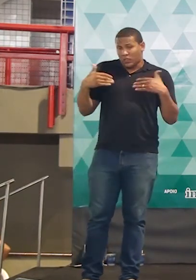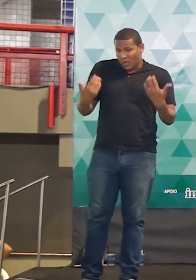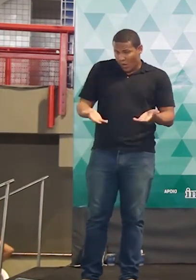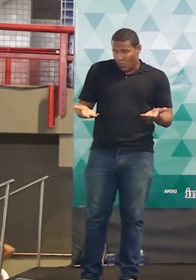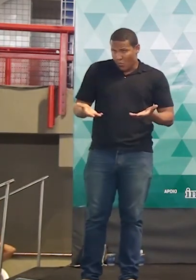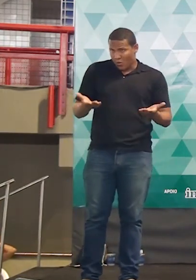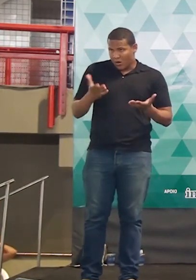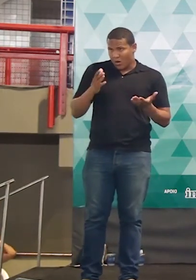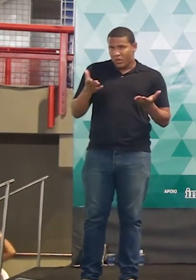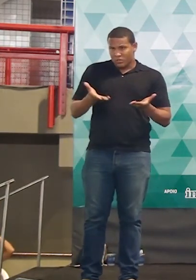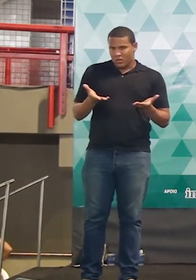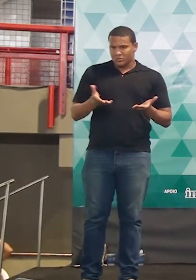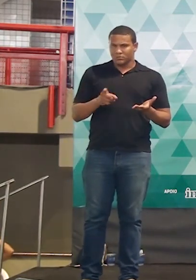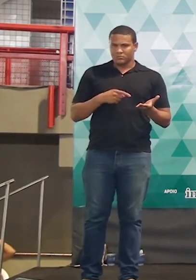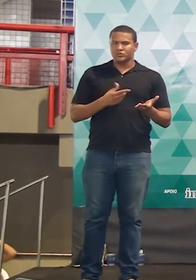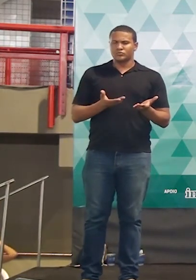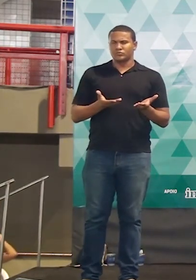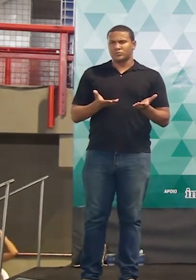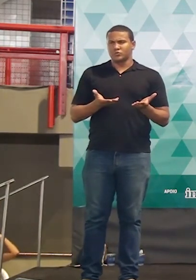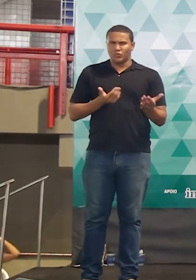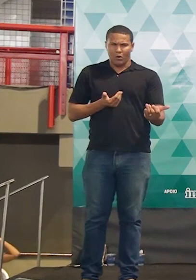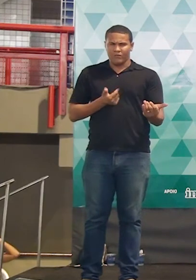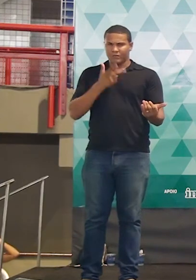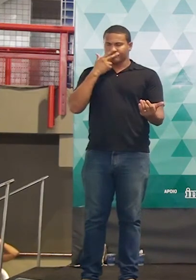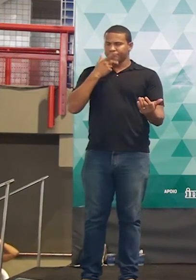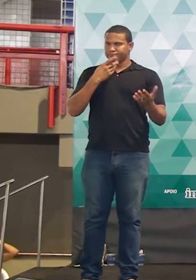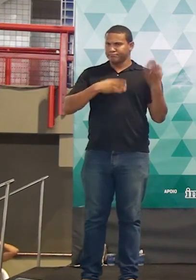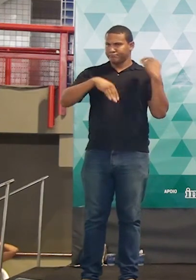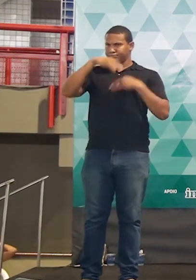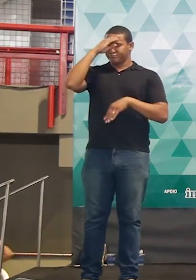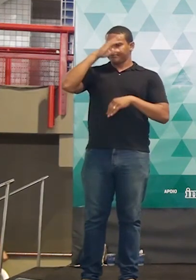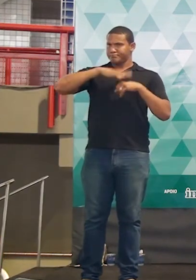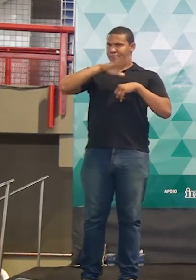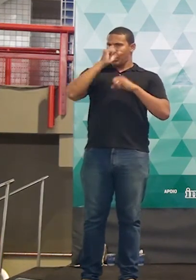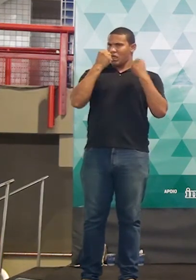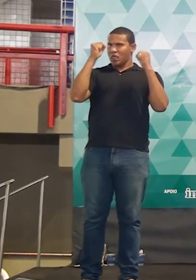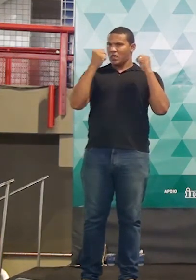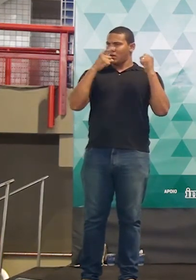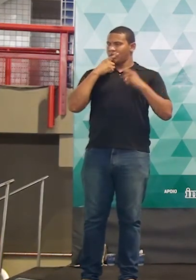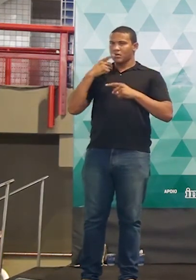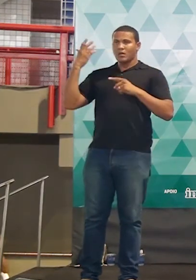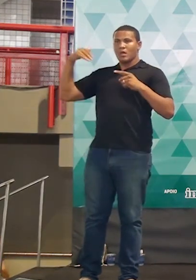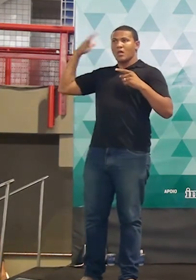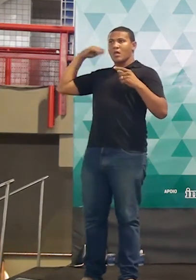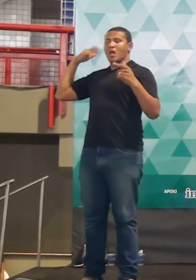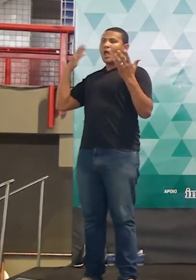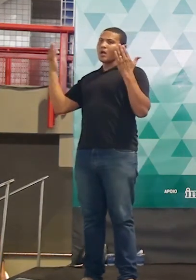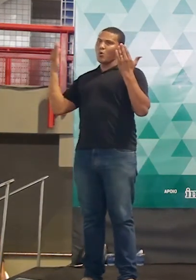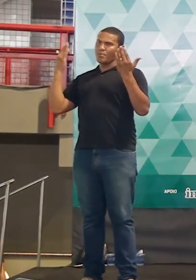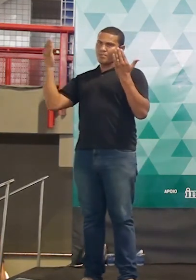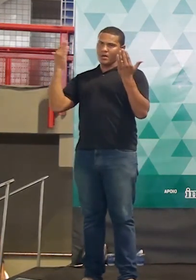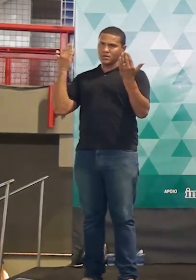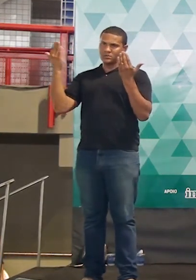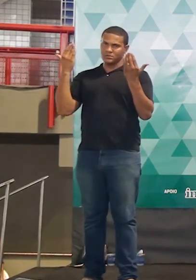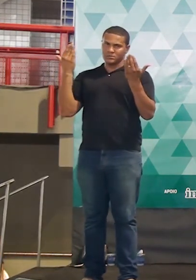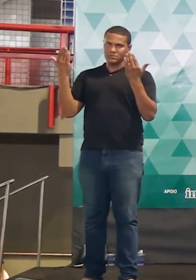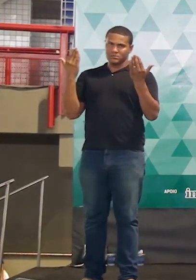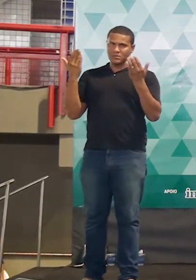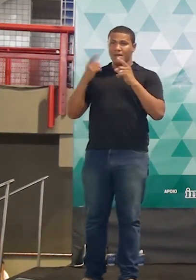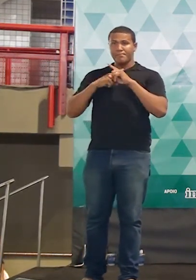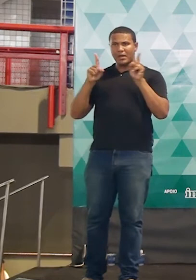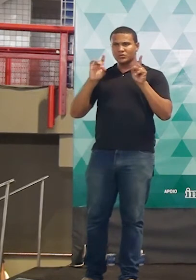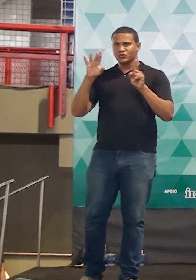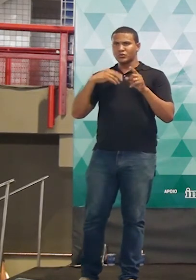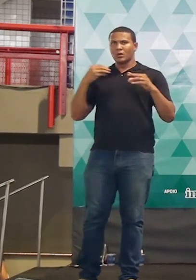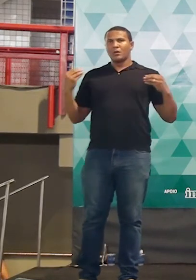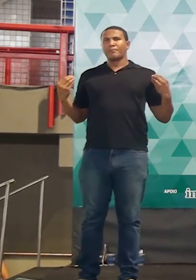do que os jovens da década de 80. Aí eu posso usar o atualmente, que eu estou fazendo uma comparação. Mas só